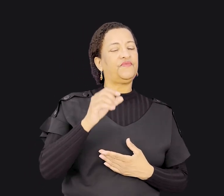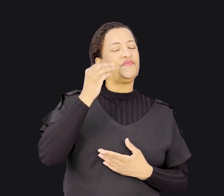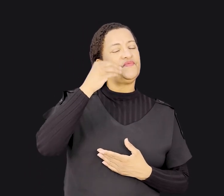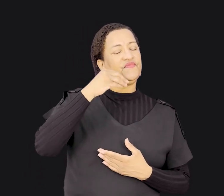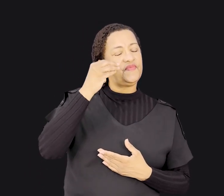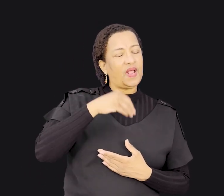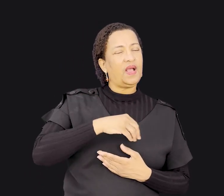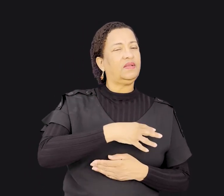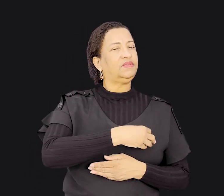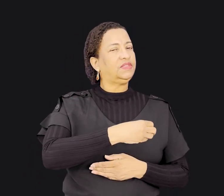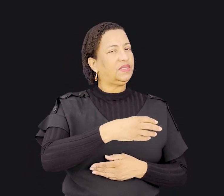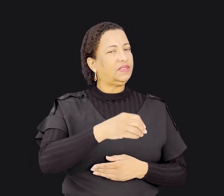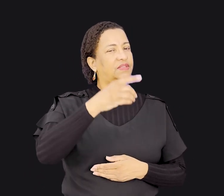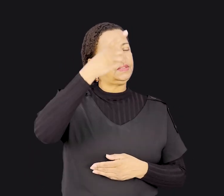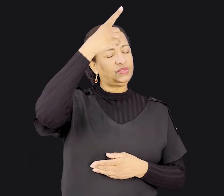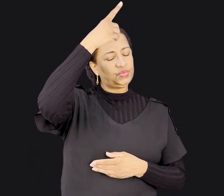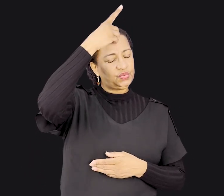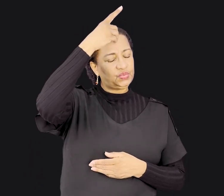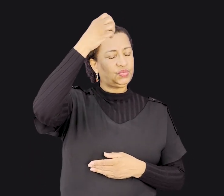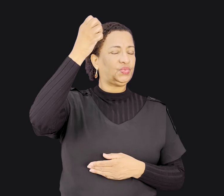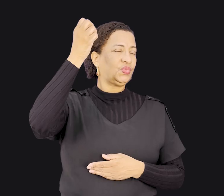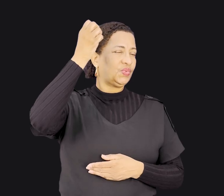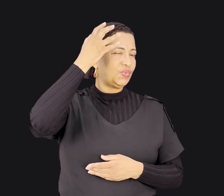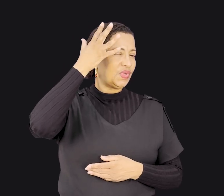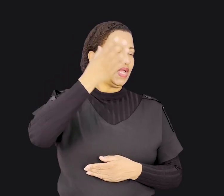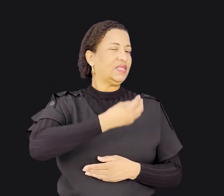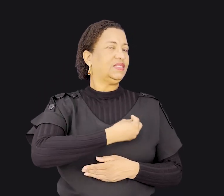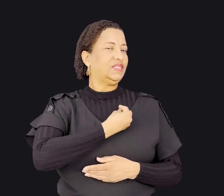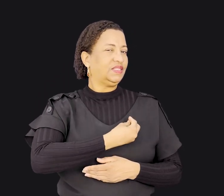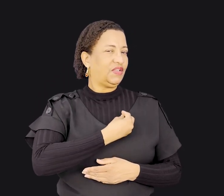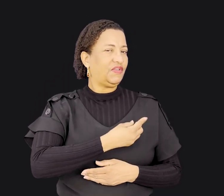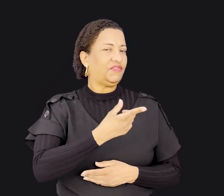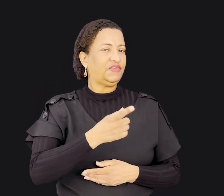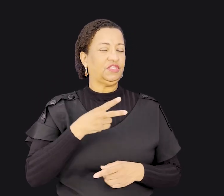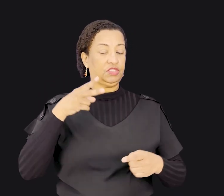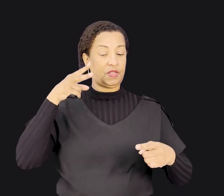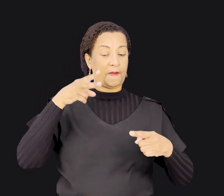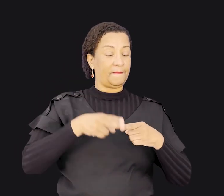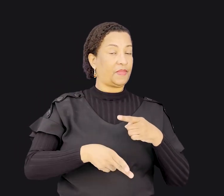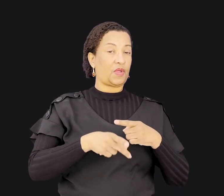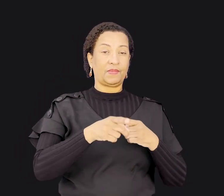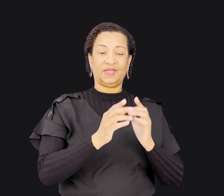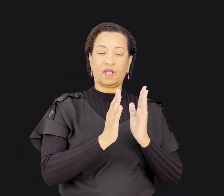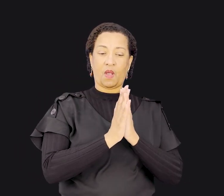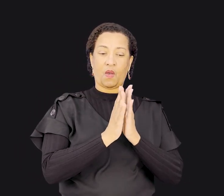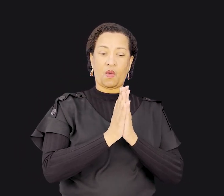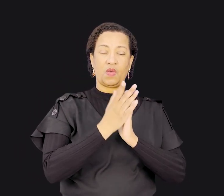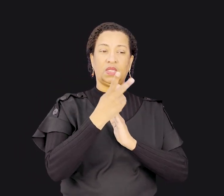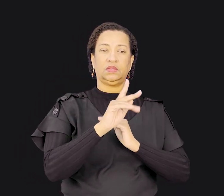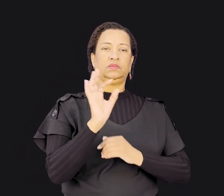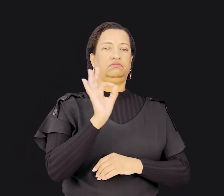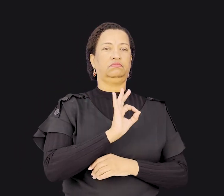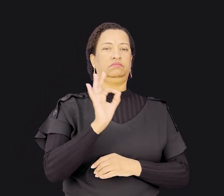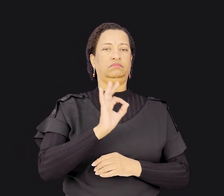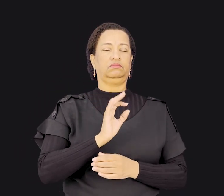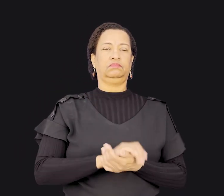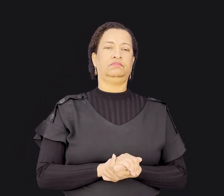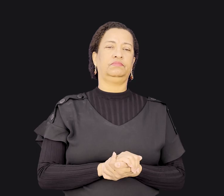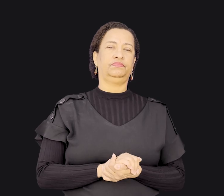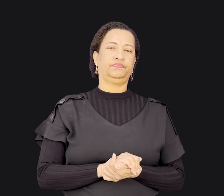e co-herdeiras do dom da graça da vida, de forma que não sejam interrompidas as suas orações. A palavra que